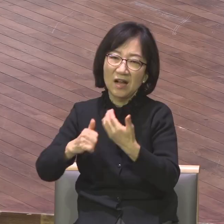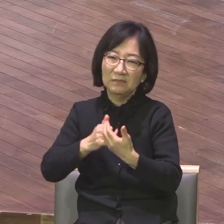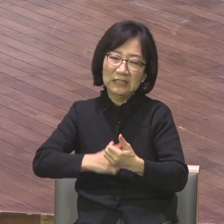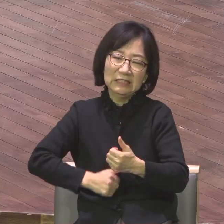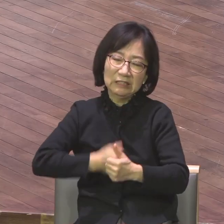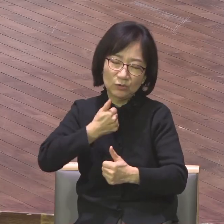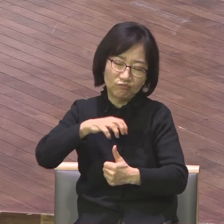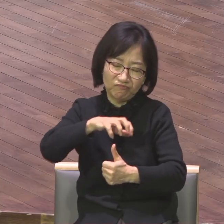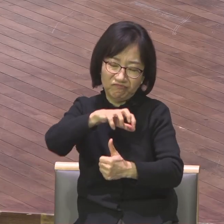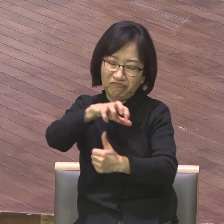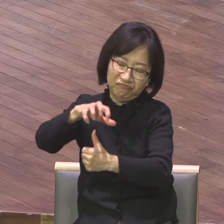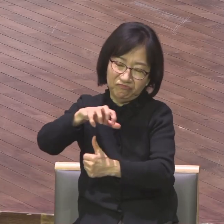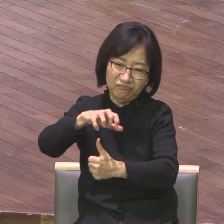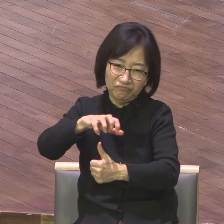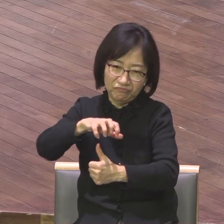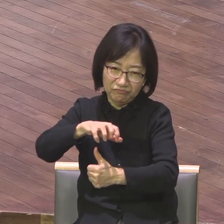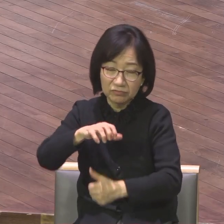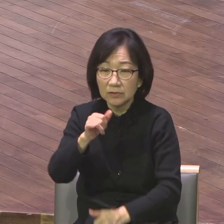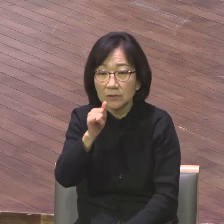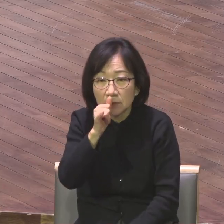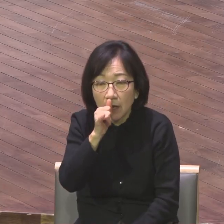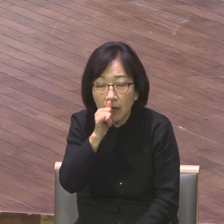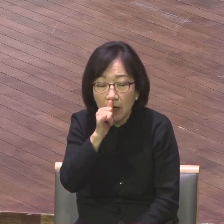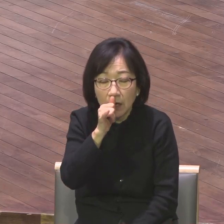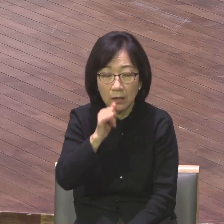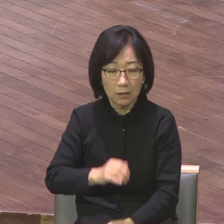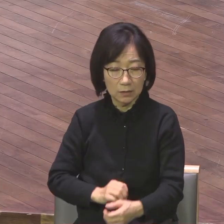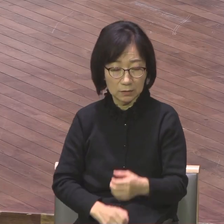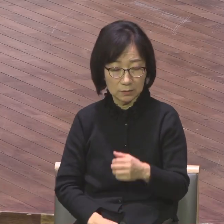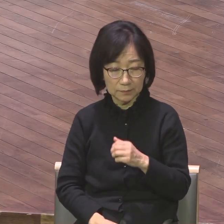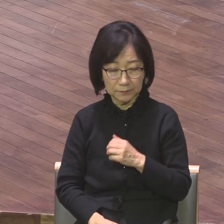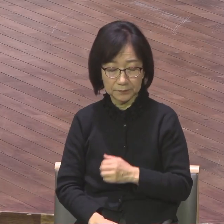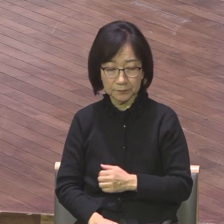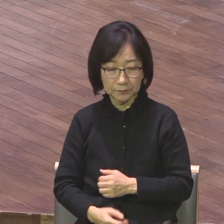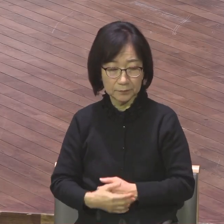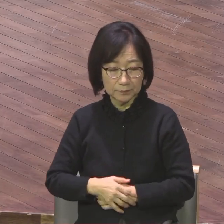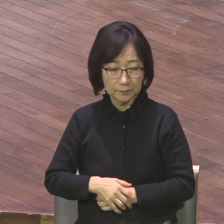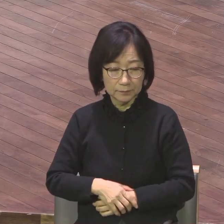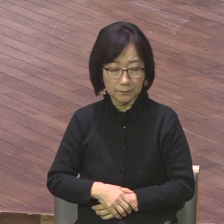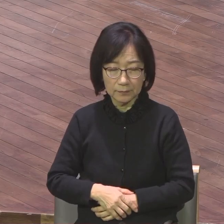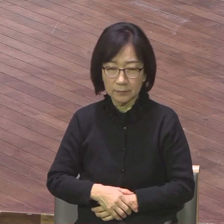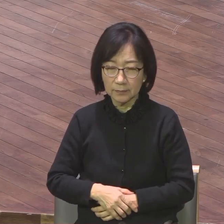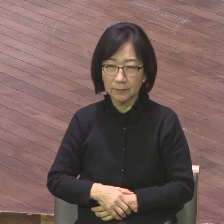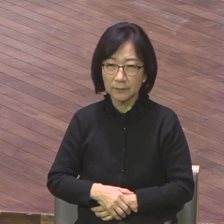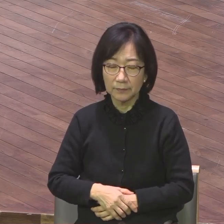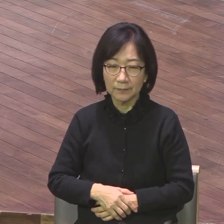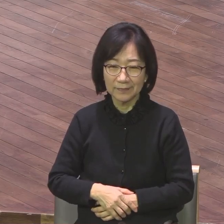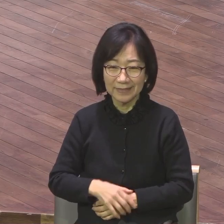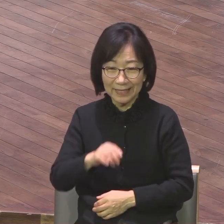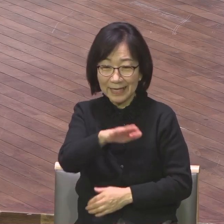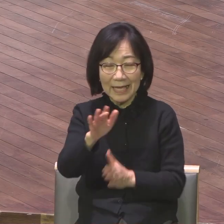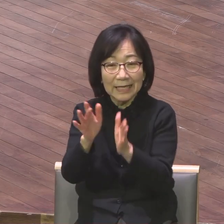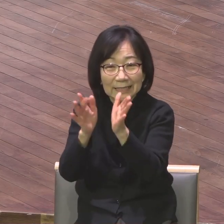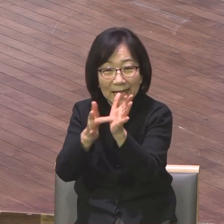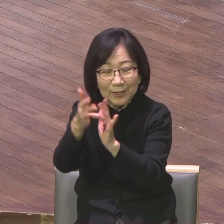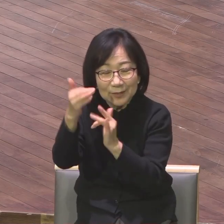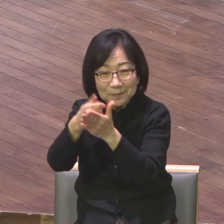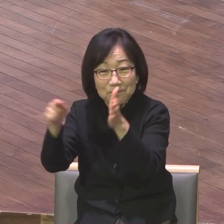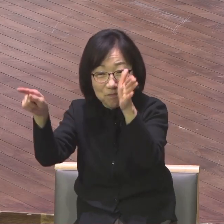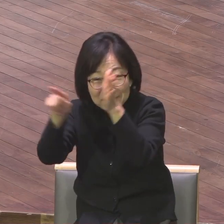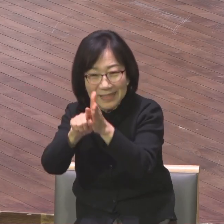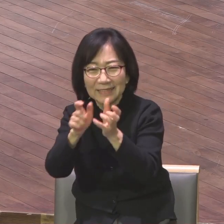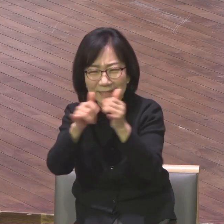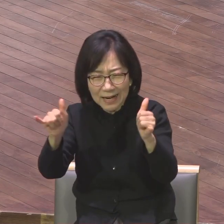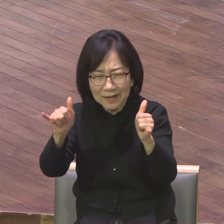머물러 있느니라. 자, 놀라운 생명의 권세를 가지신 분을 믿는 자는 누구든지